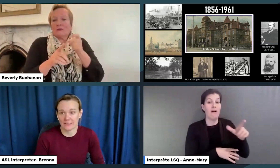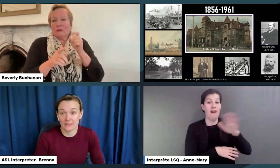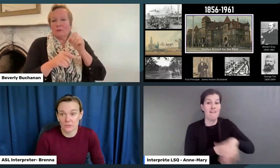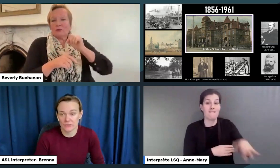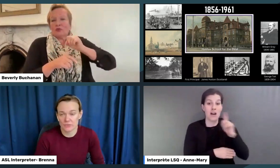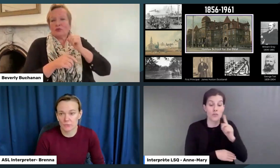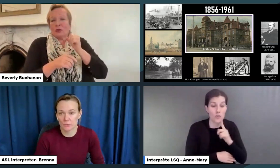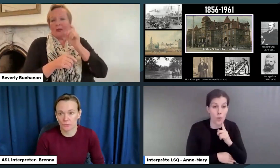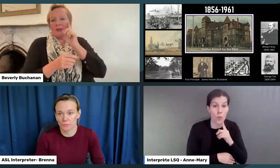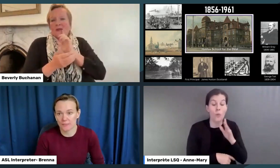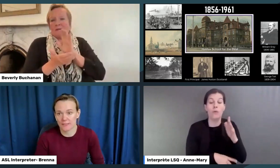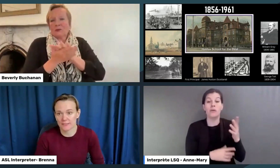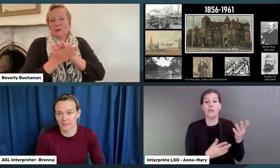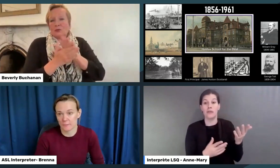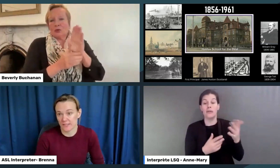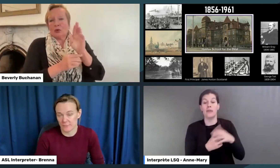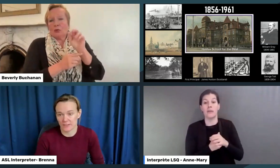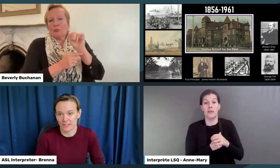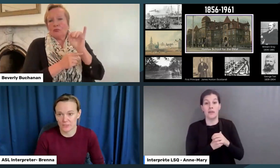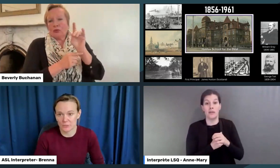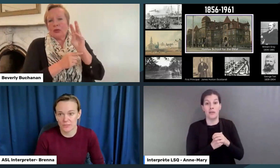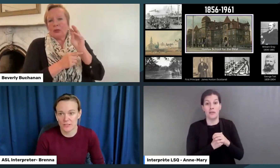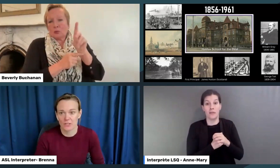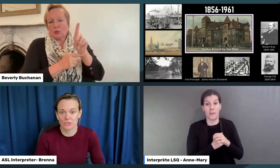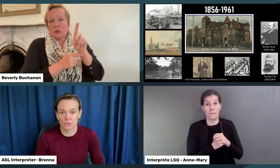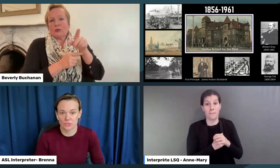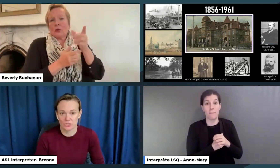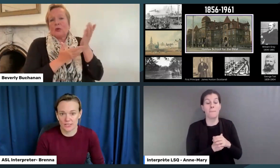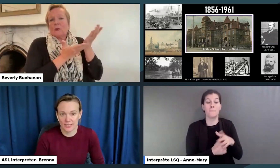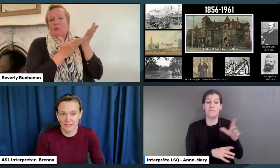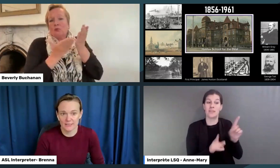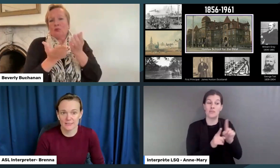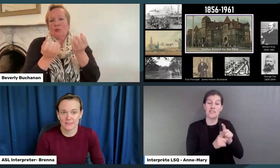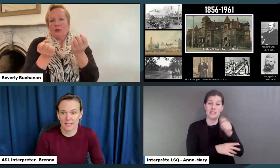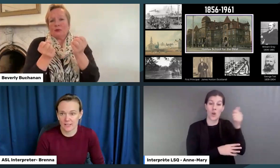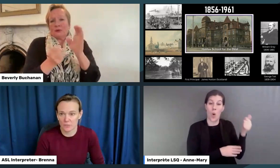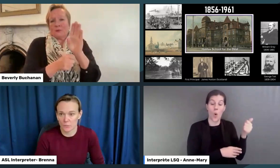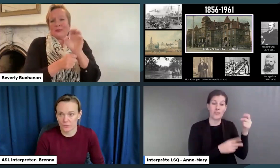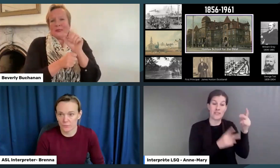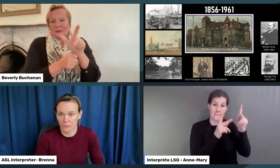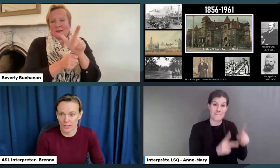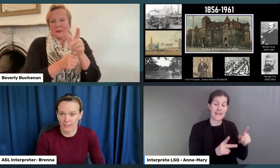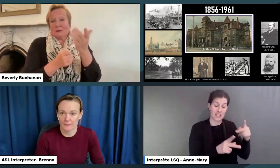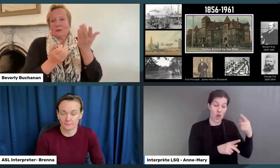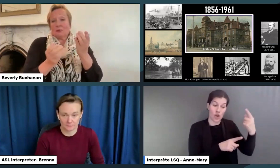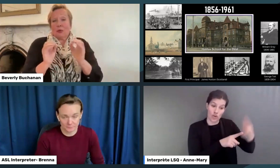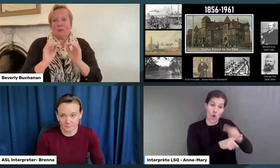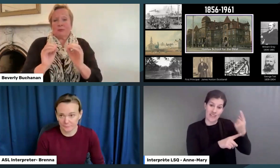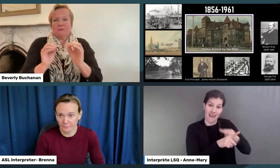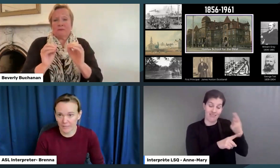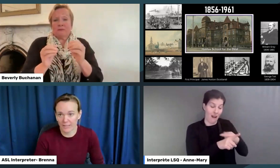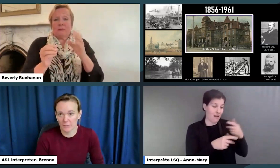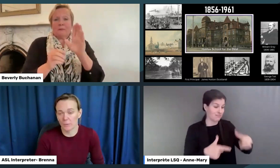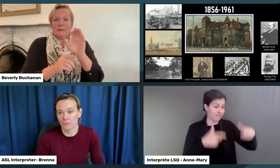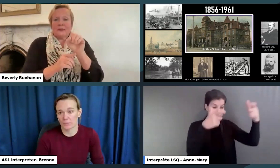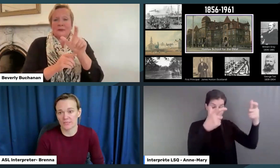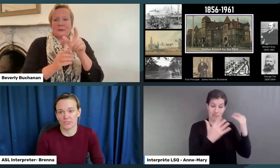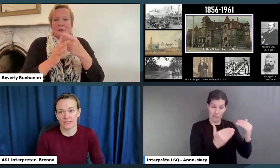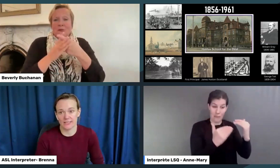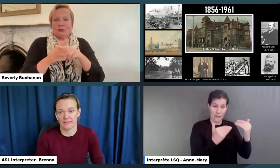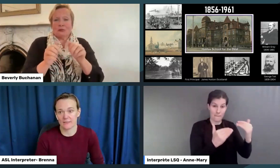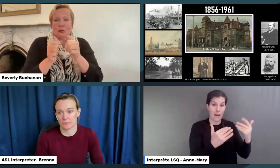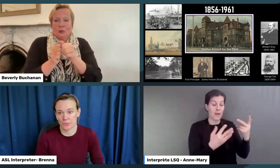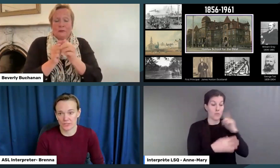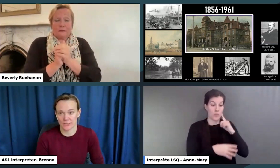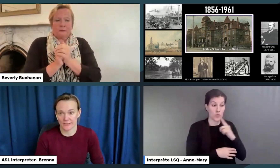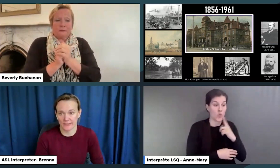petite école-là. C'est devenu une salle de classe. George Tate et William Gray ont enseigné la langue